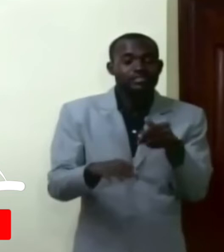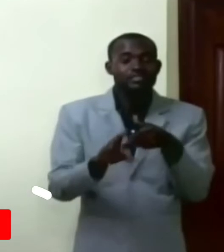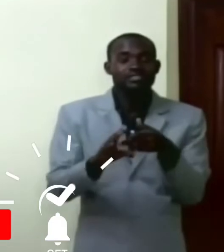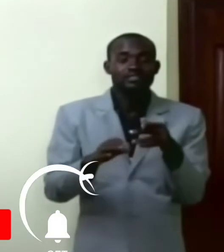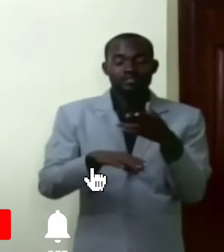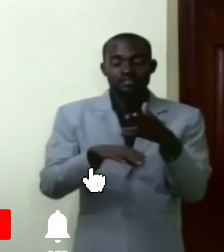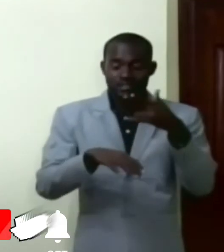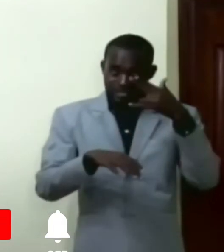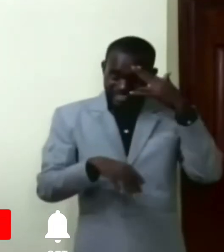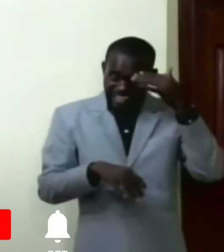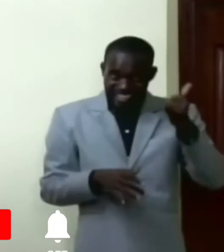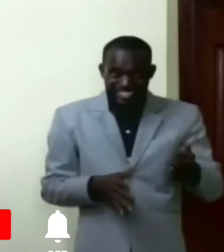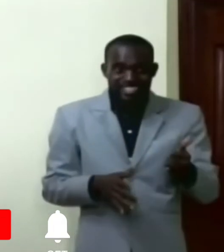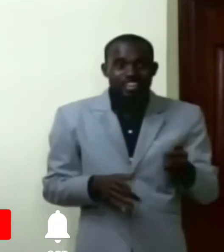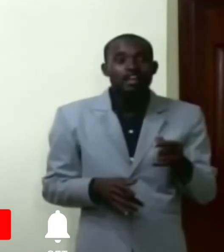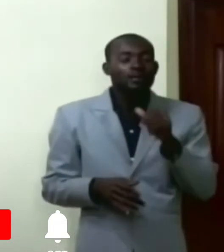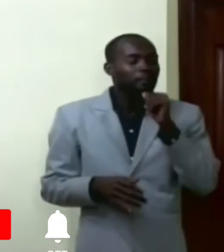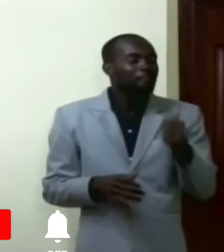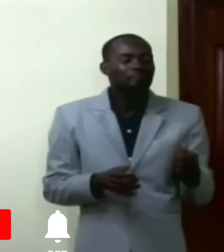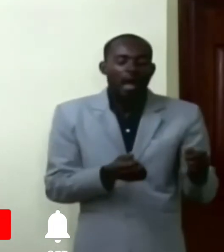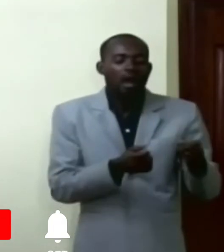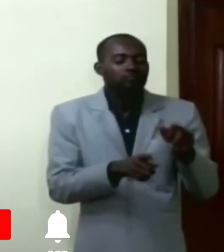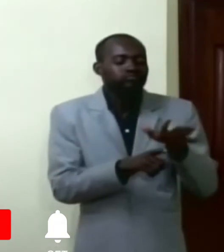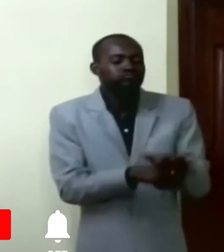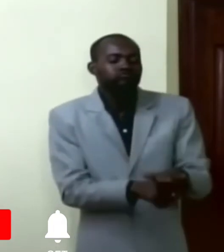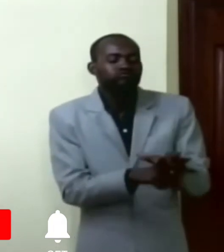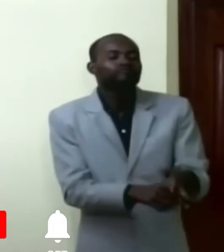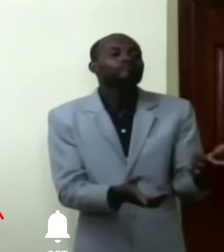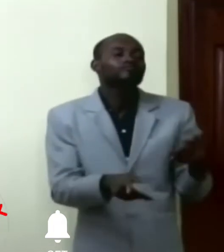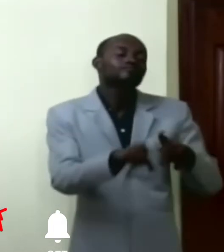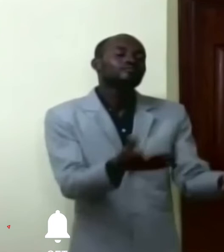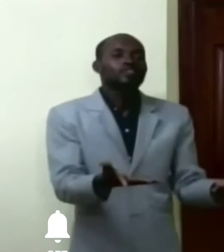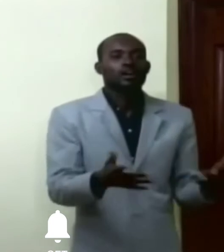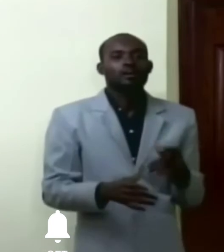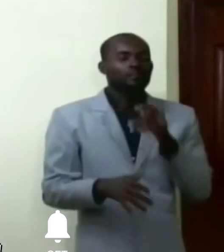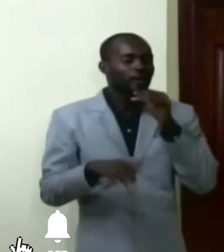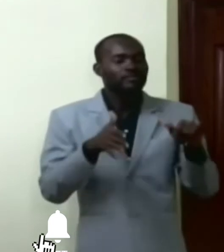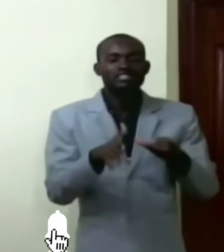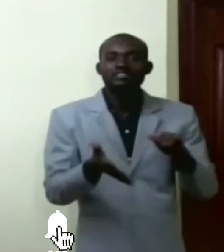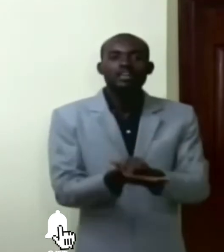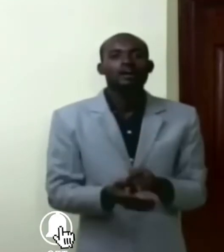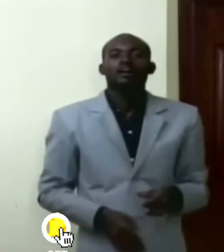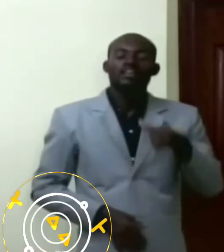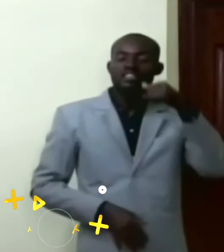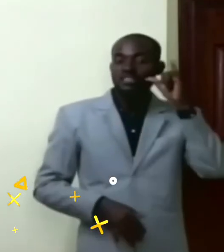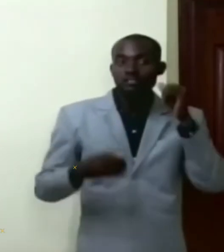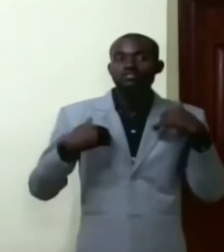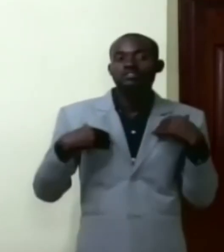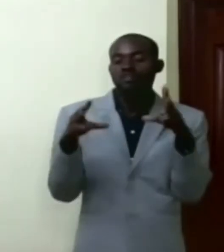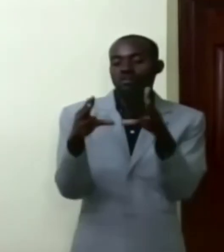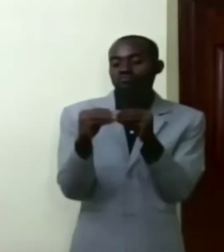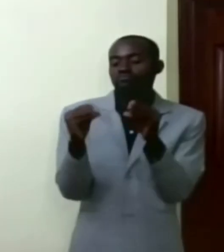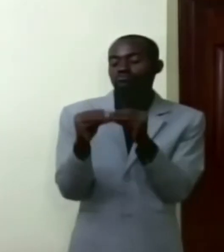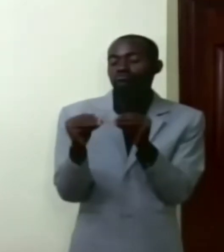pas maltraité les gens. Et l'État, comme tu as gouverné un site là, pour l'État prendre